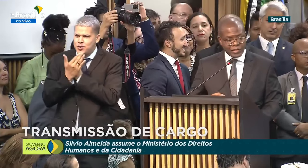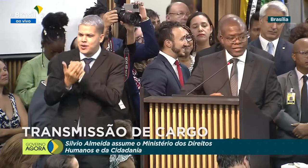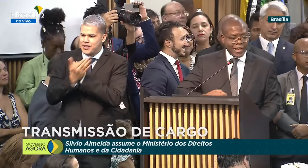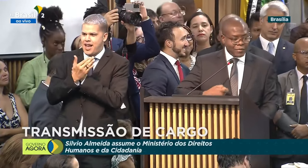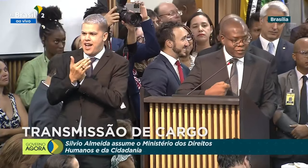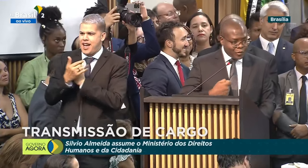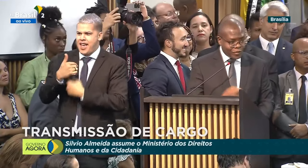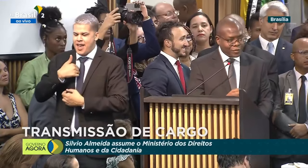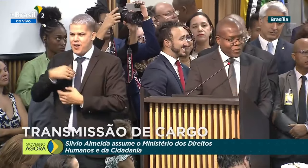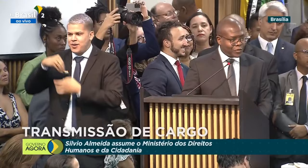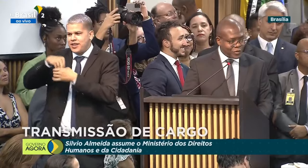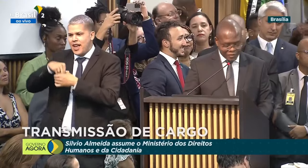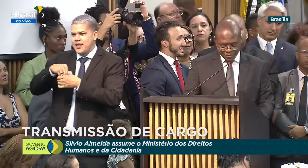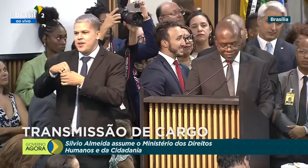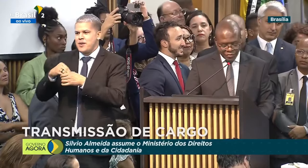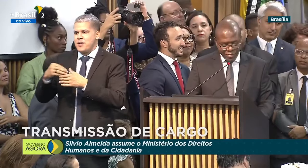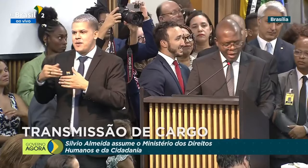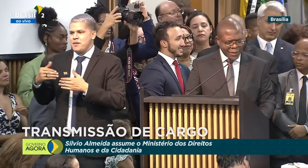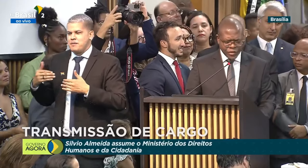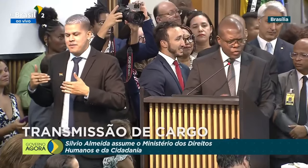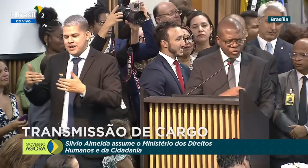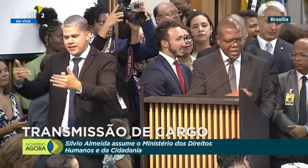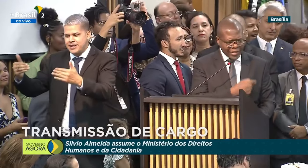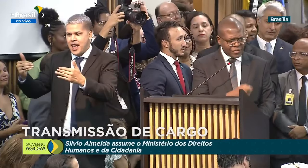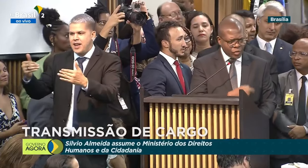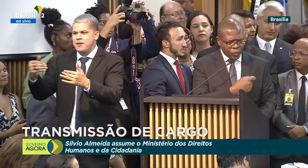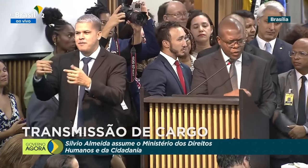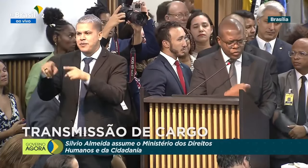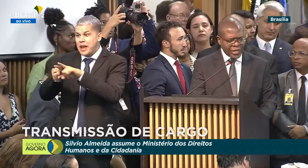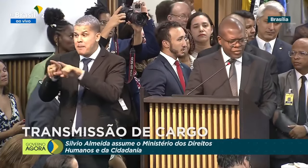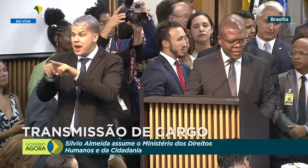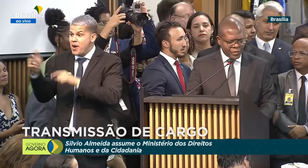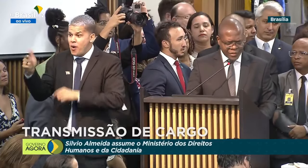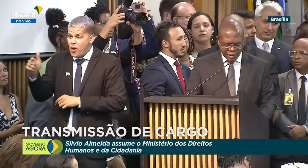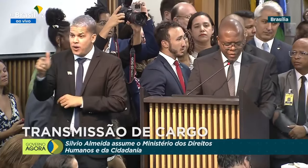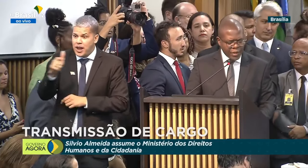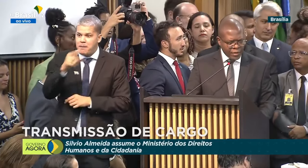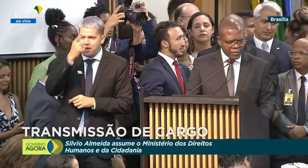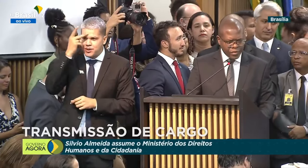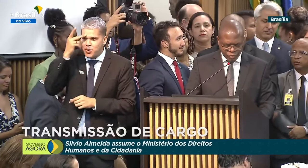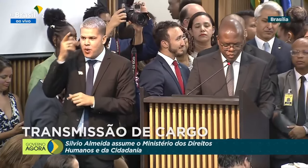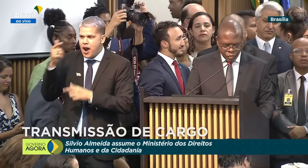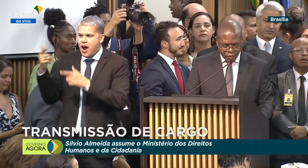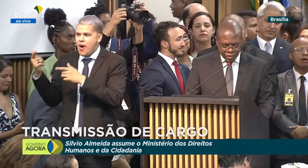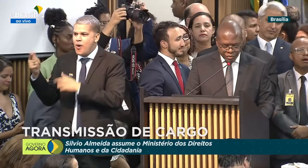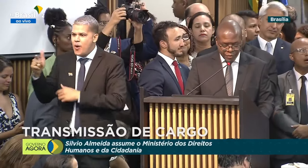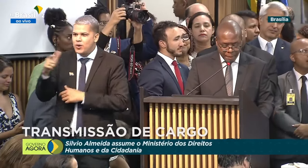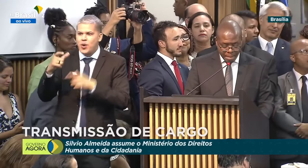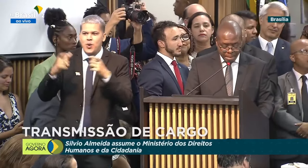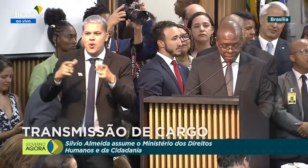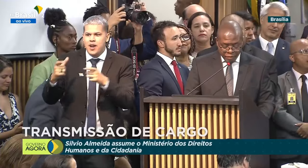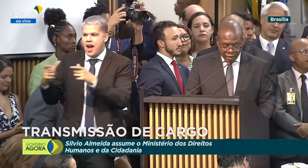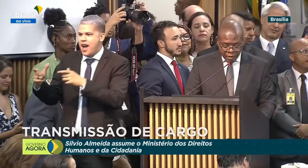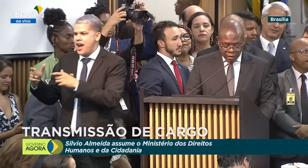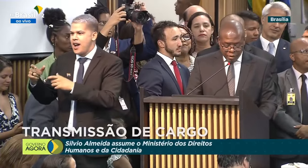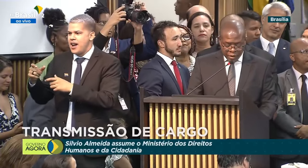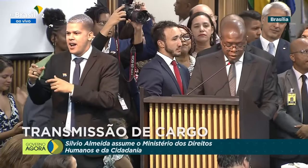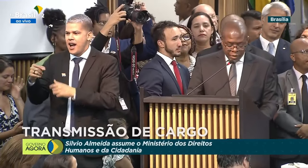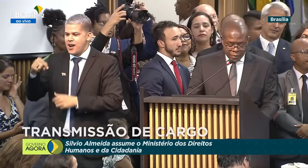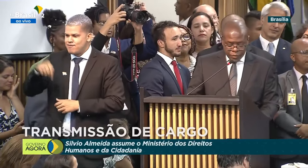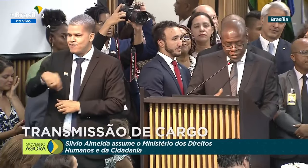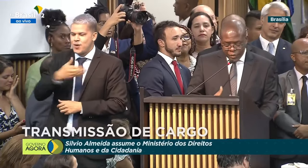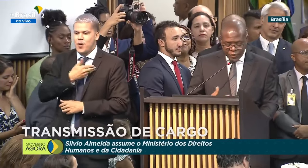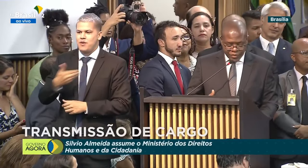eu dentro do Ministério mas outras pessoas a partir de outros lugares em outros lugares do estado brasileiro nosso compromisso também